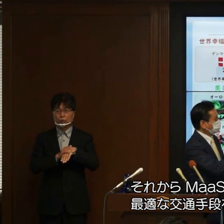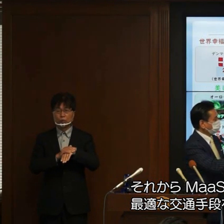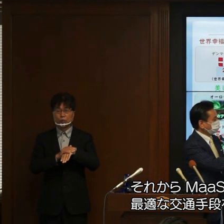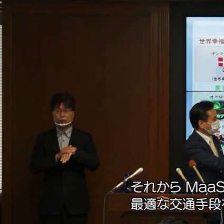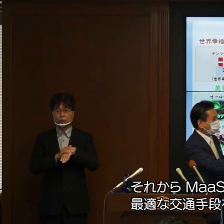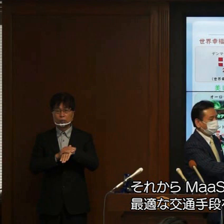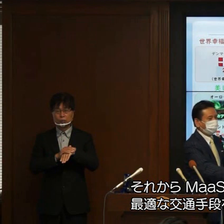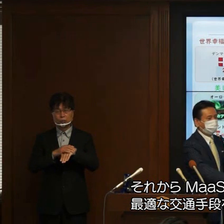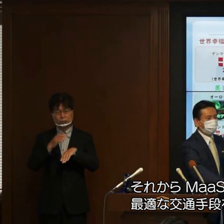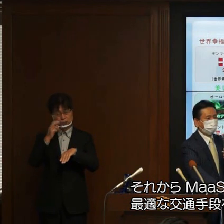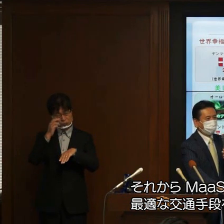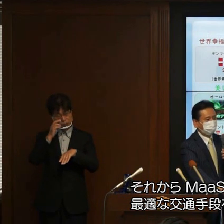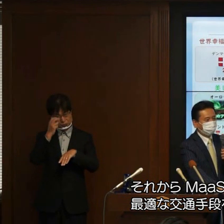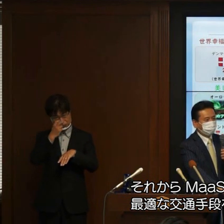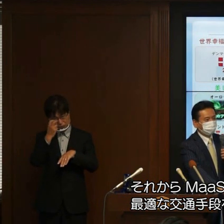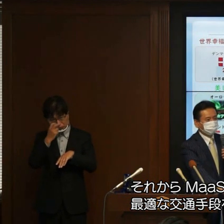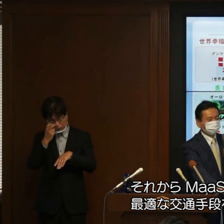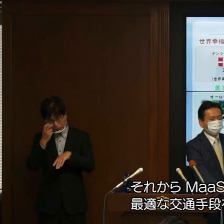検索して、